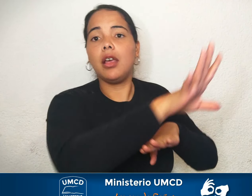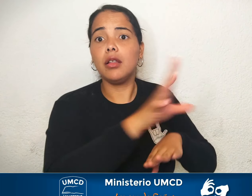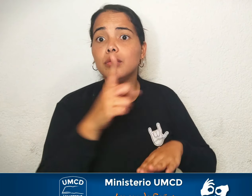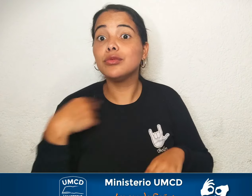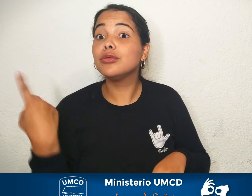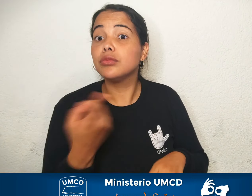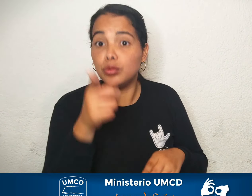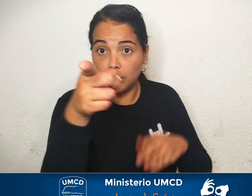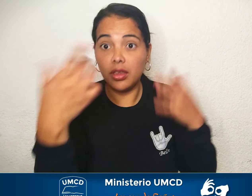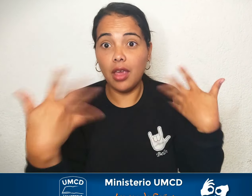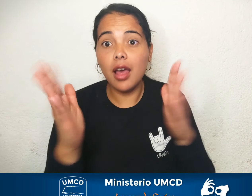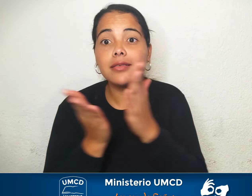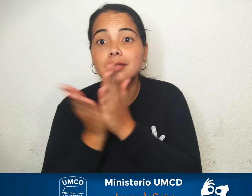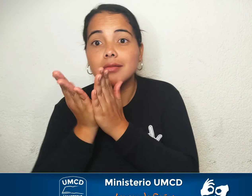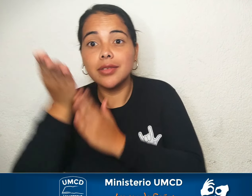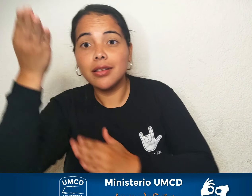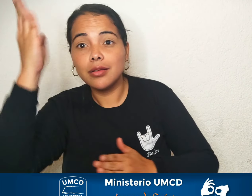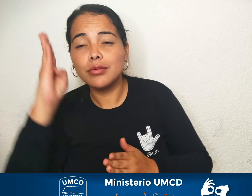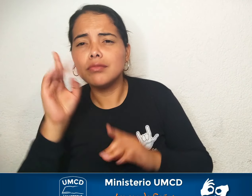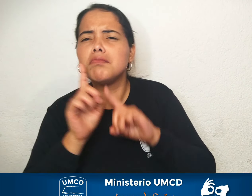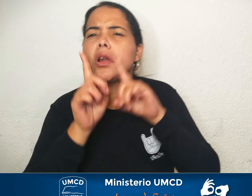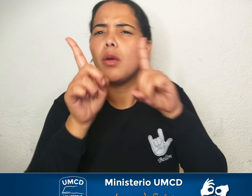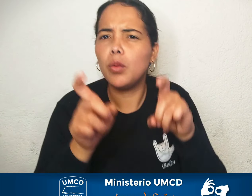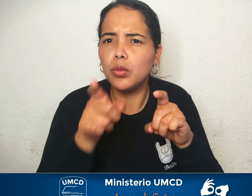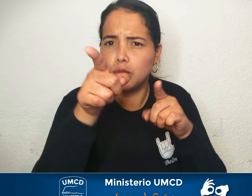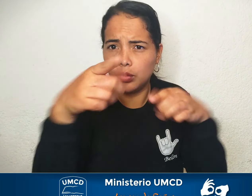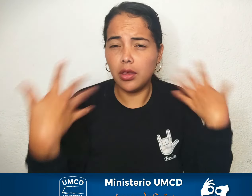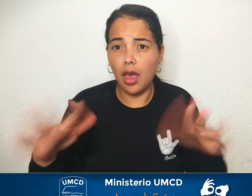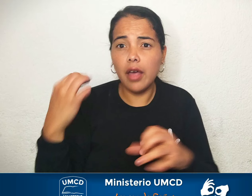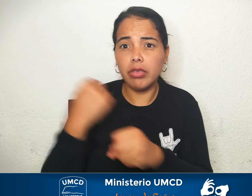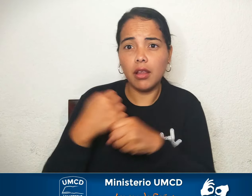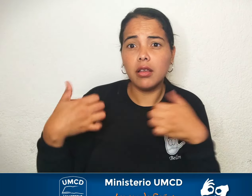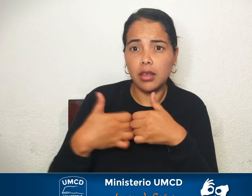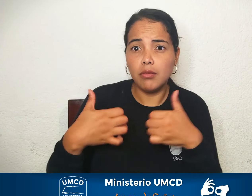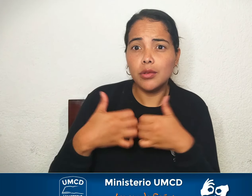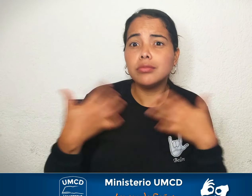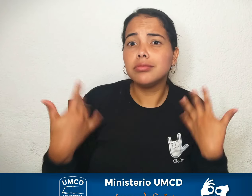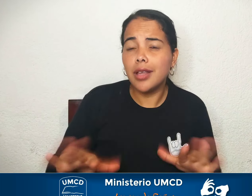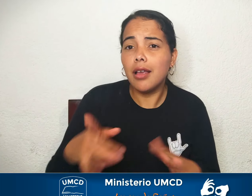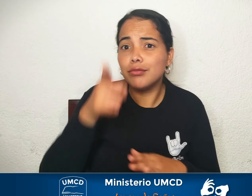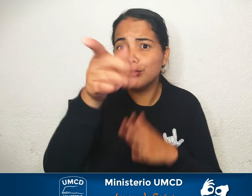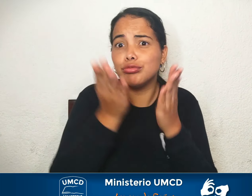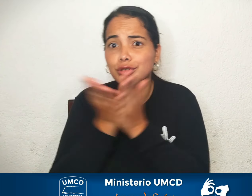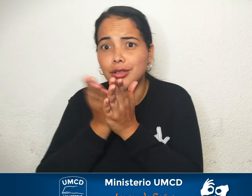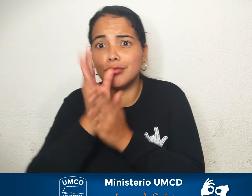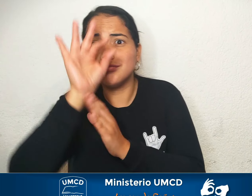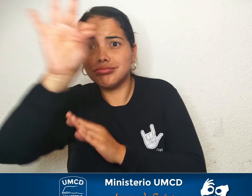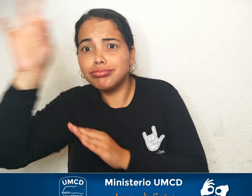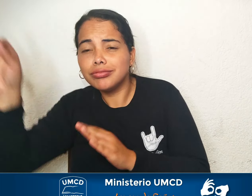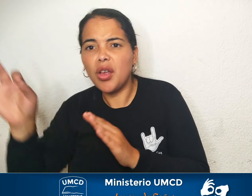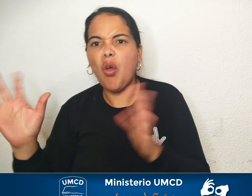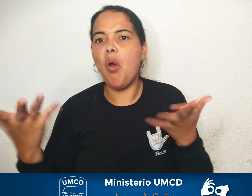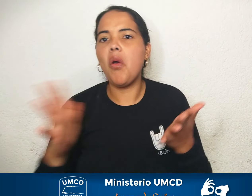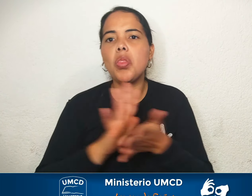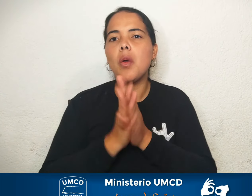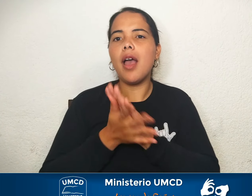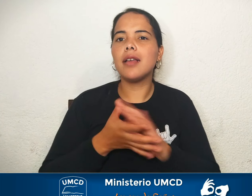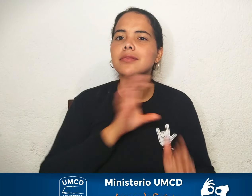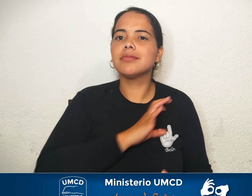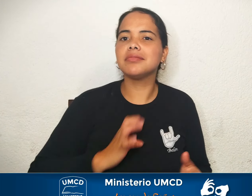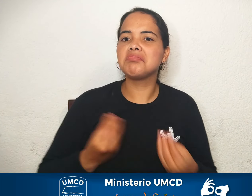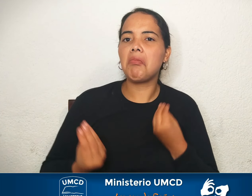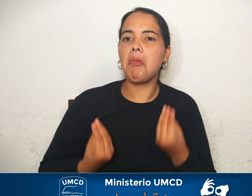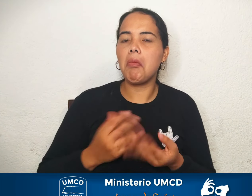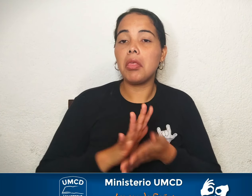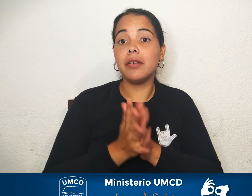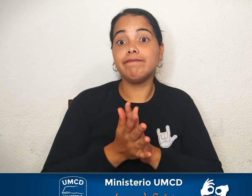¿Cómo está usted participando? ¿Cómo está usted siendo usado por el Señor? Esa debería ser nuestra reflexión